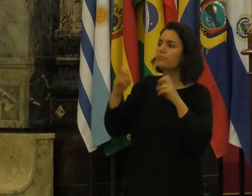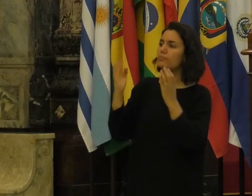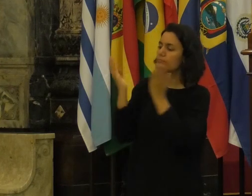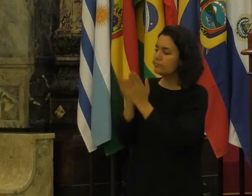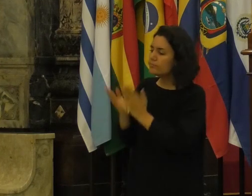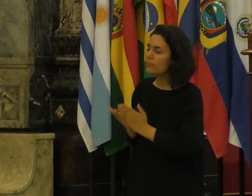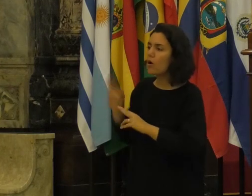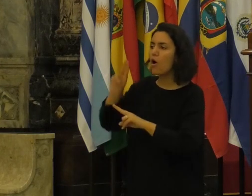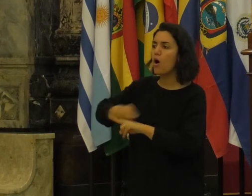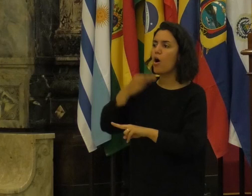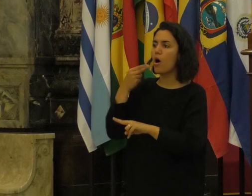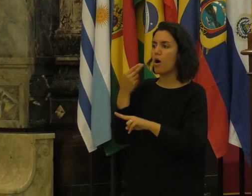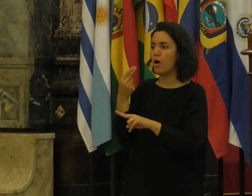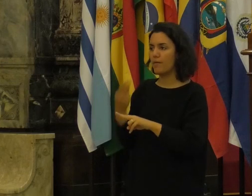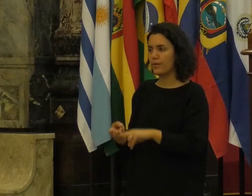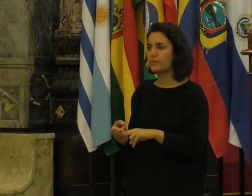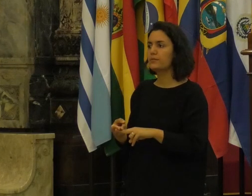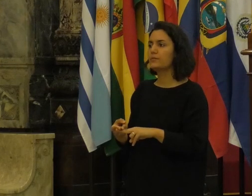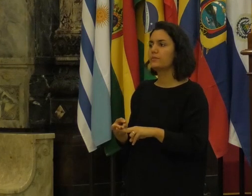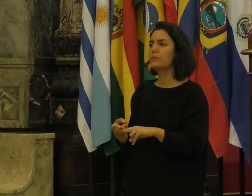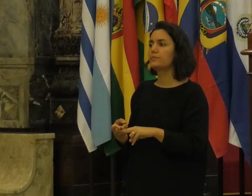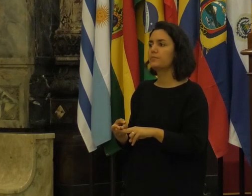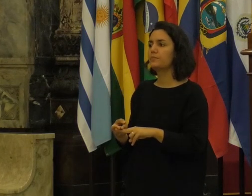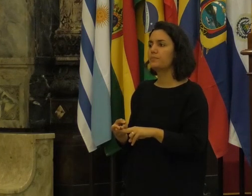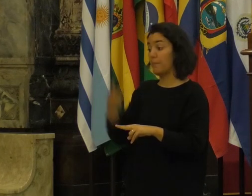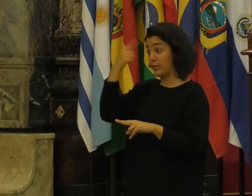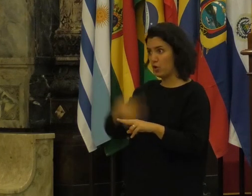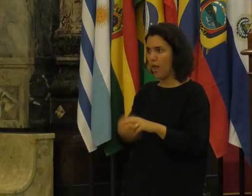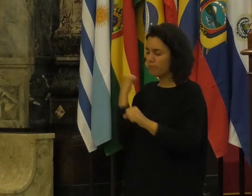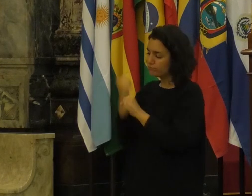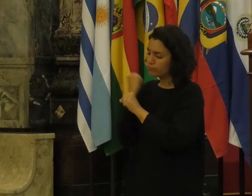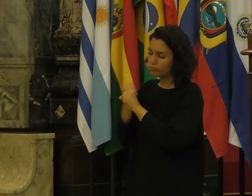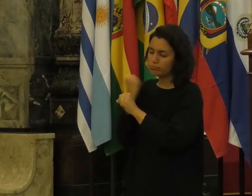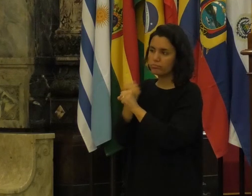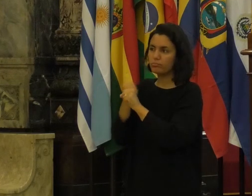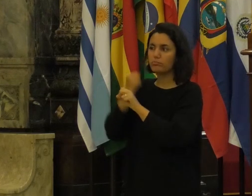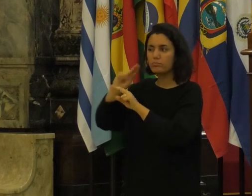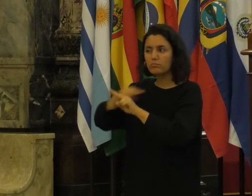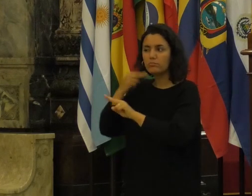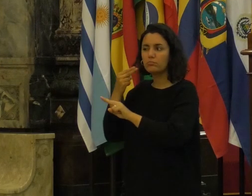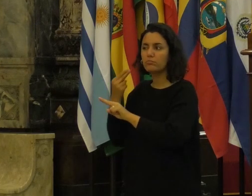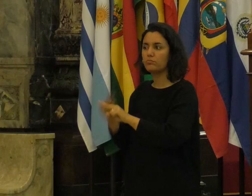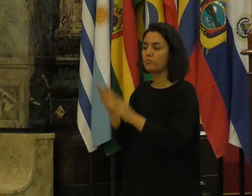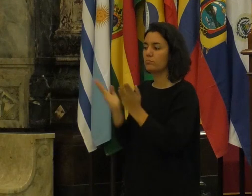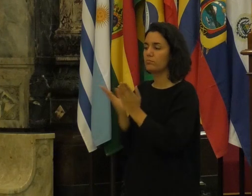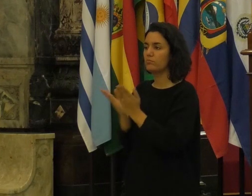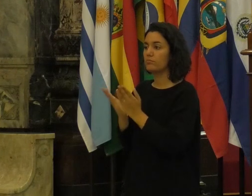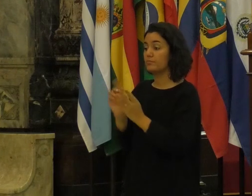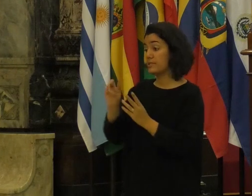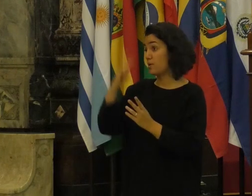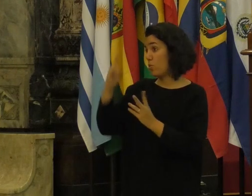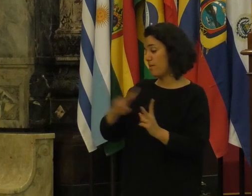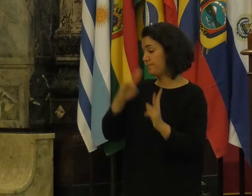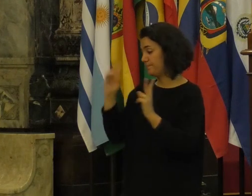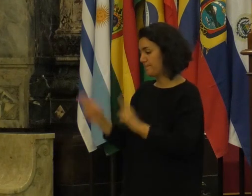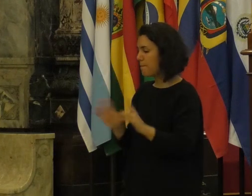encomiable, me refiero al encomiar a quien la hace. En la segunda etapa, la que